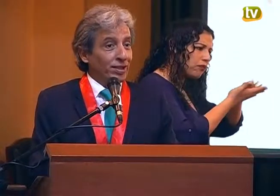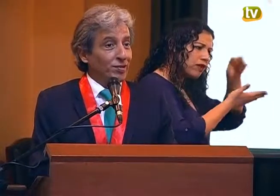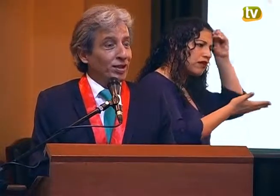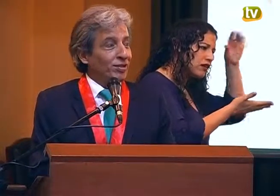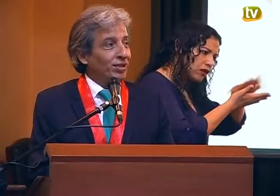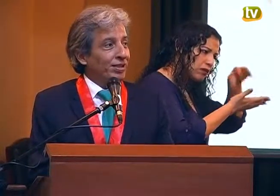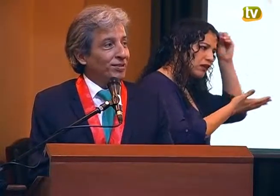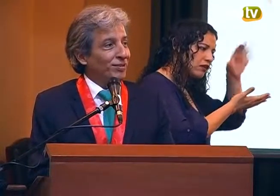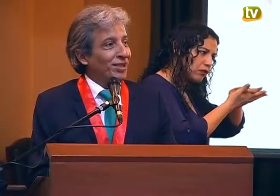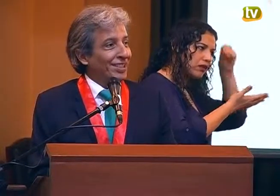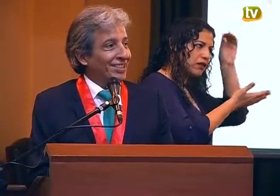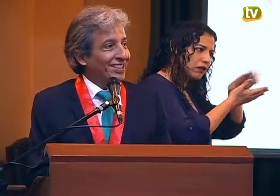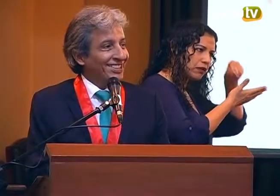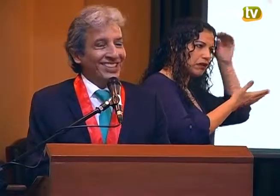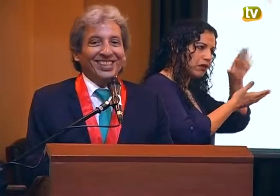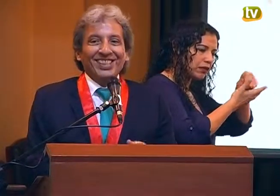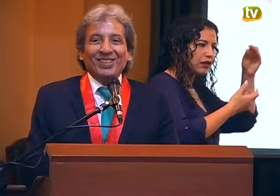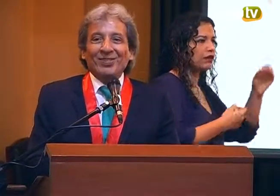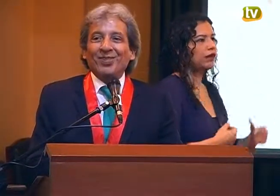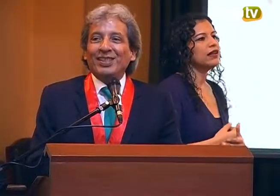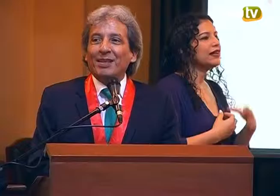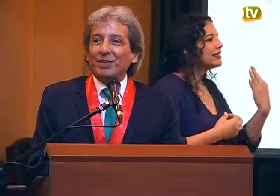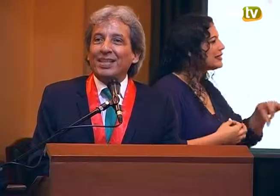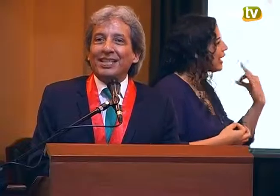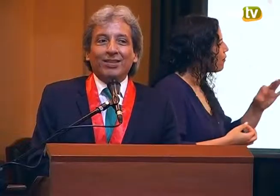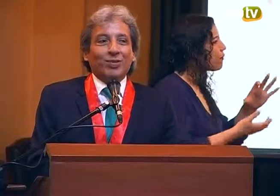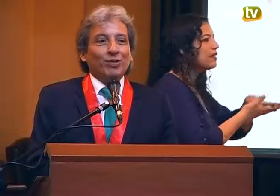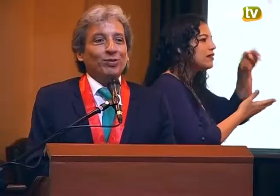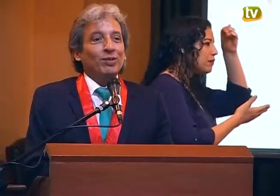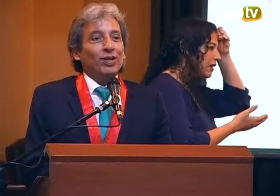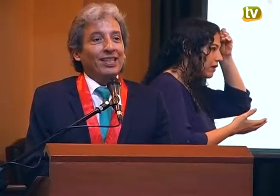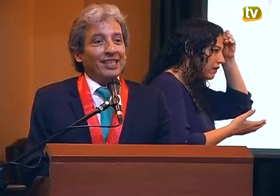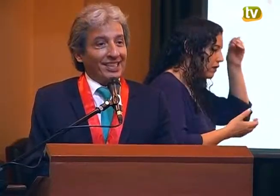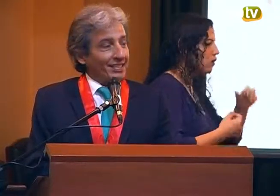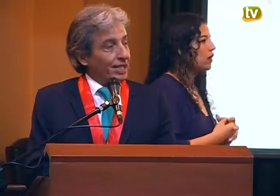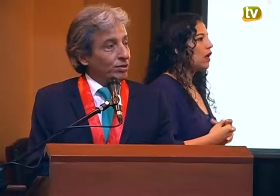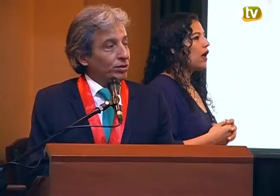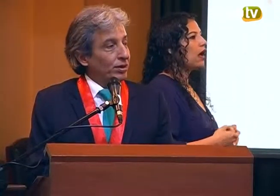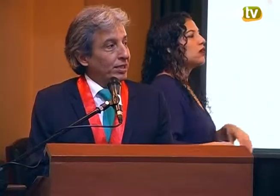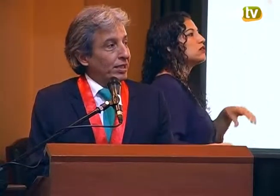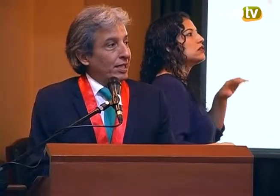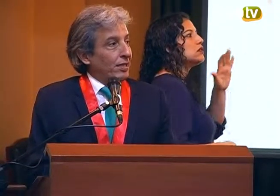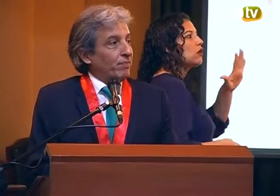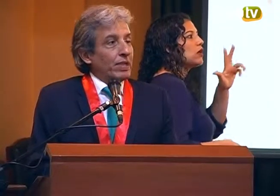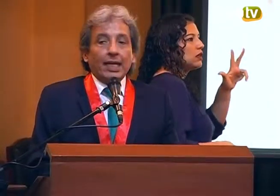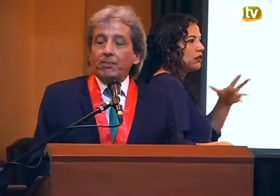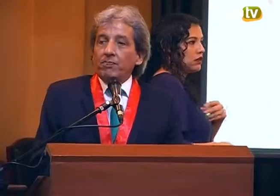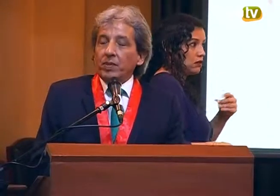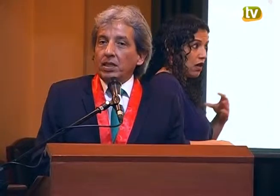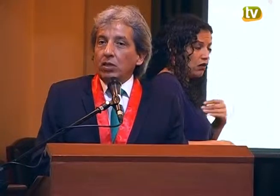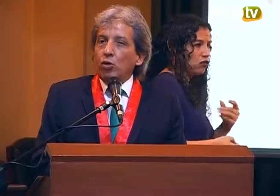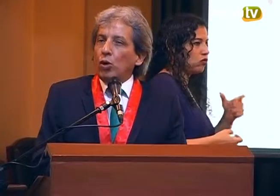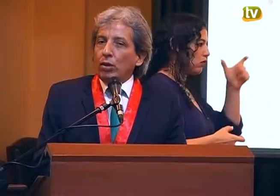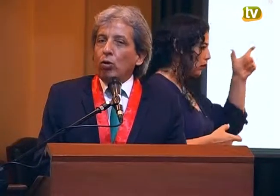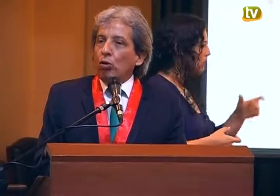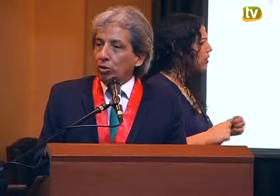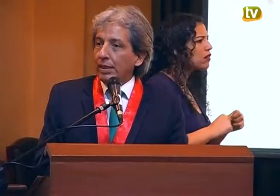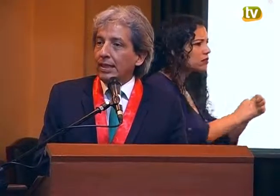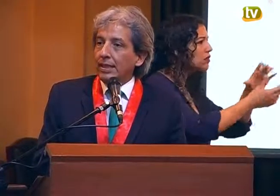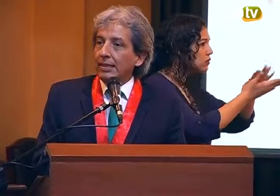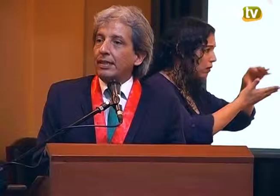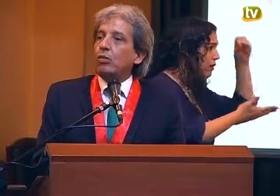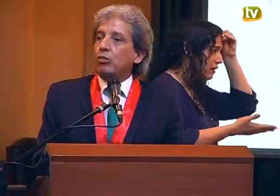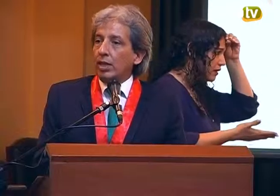no 54, Diego, 53, uno sigue aprendiendo a sus 53 años que lo que